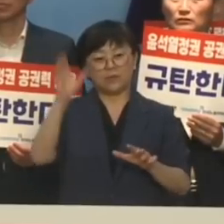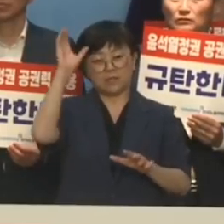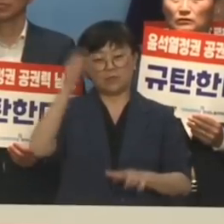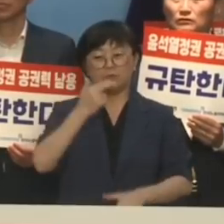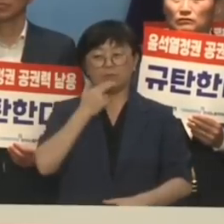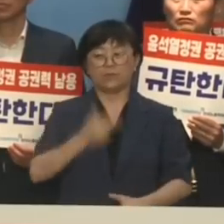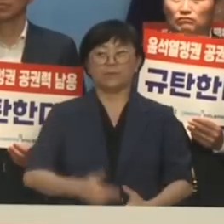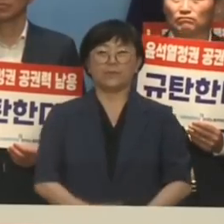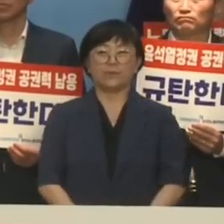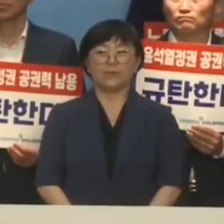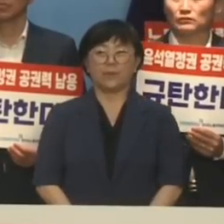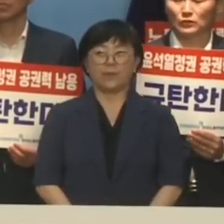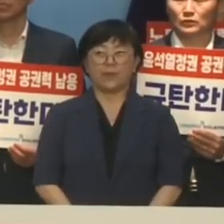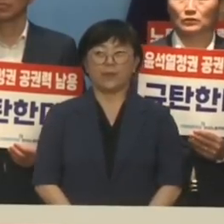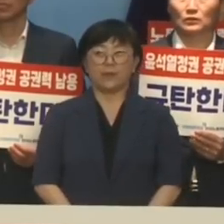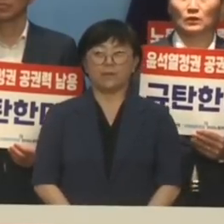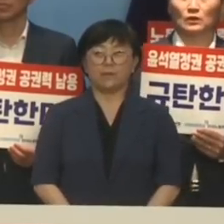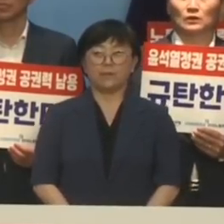기대도 없다.